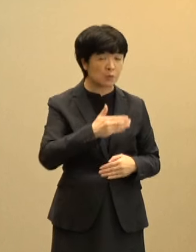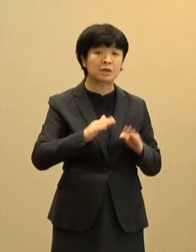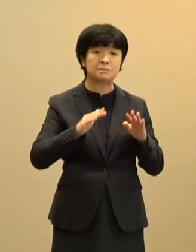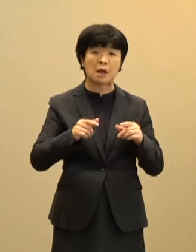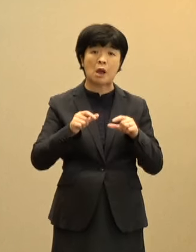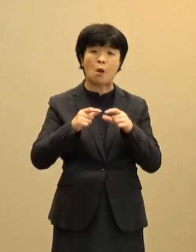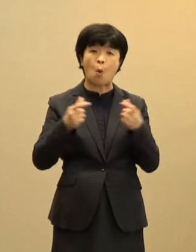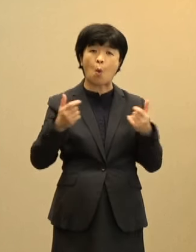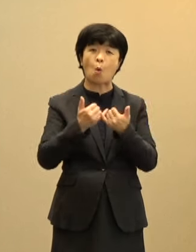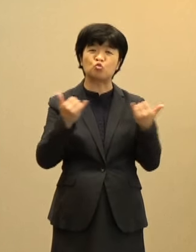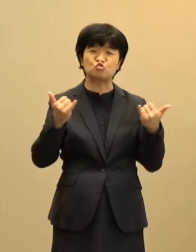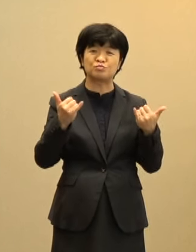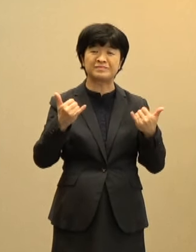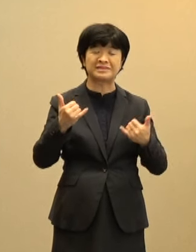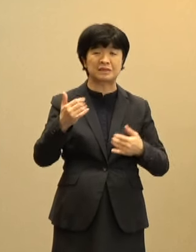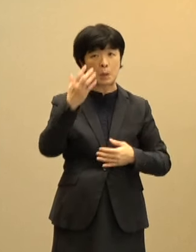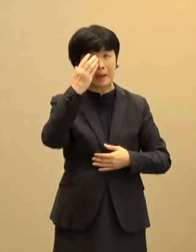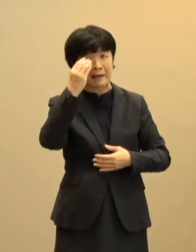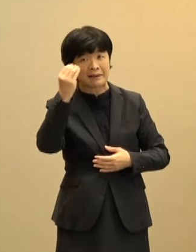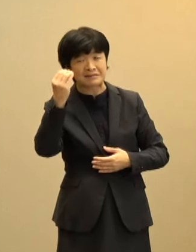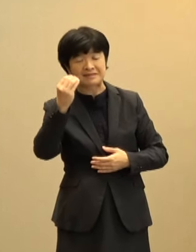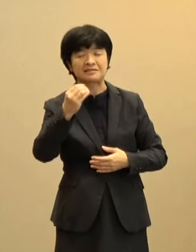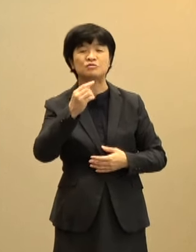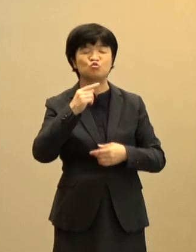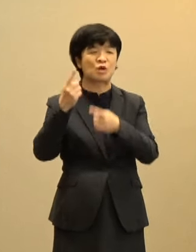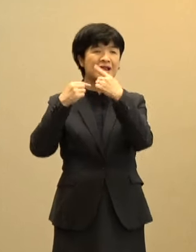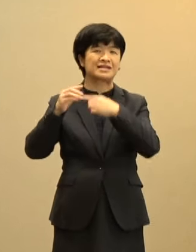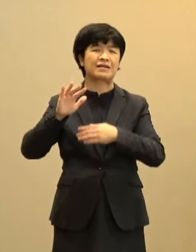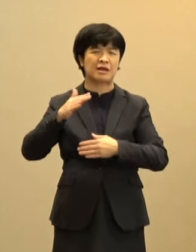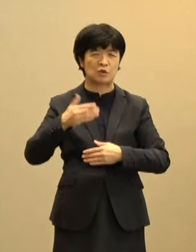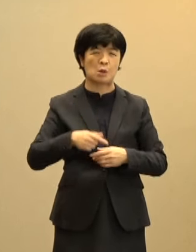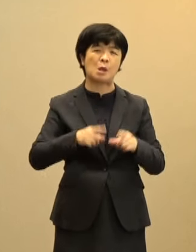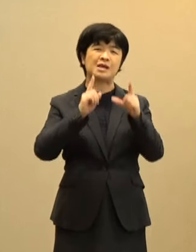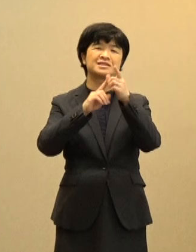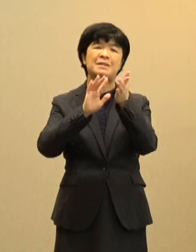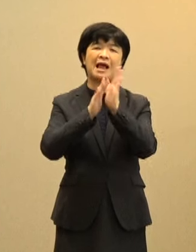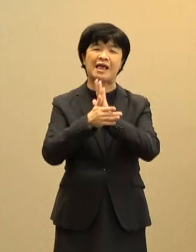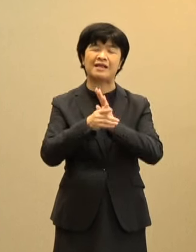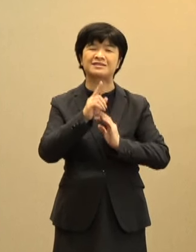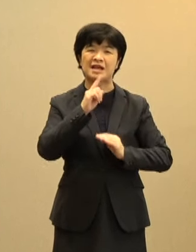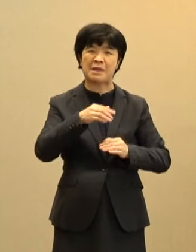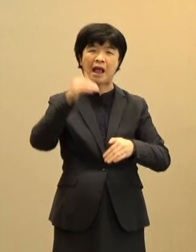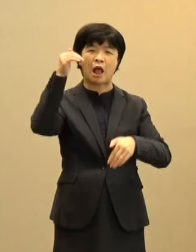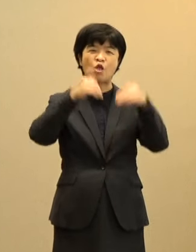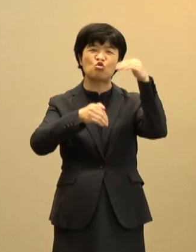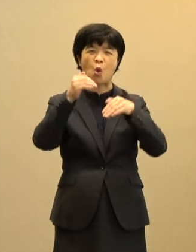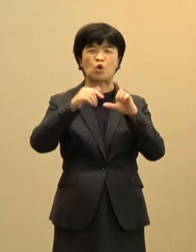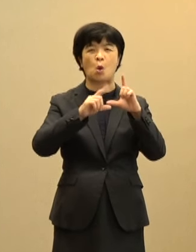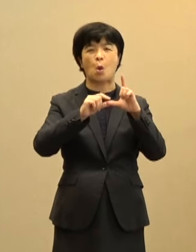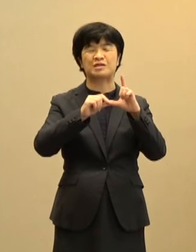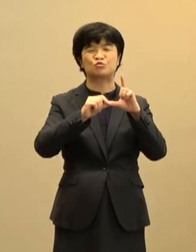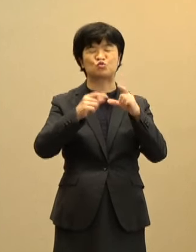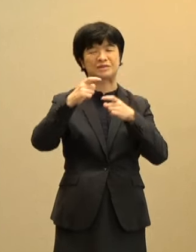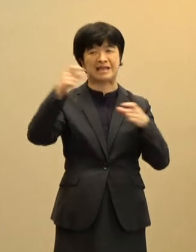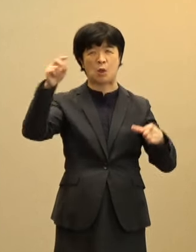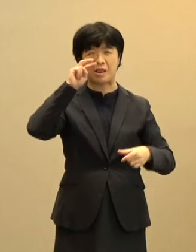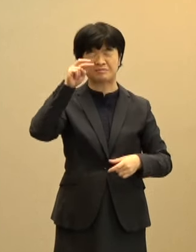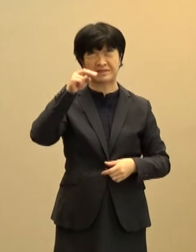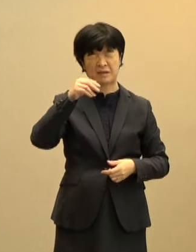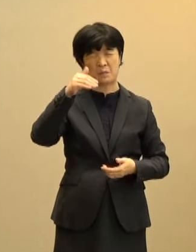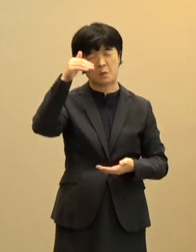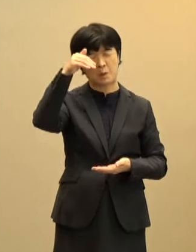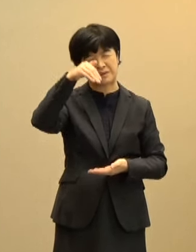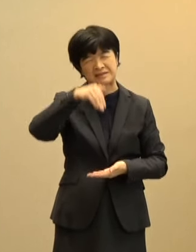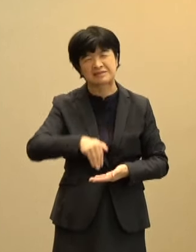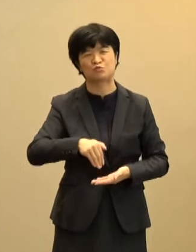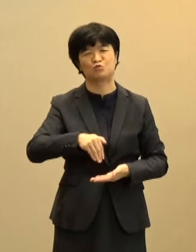は関心度という話もありますけれども、千葉県は投票率が全国でも低いということで、今回も選挙